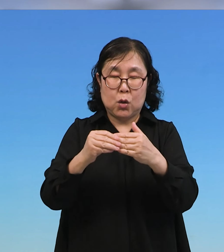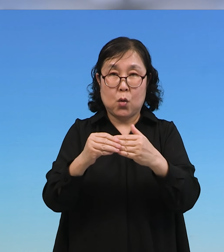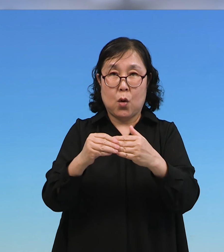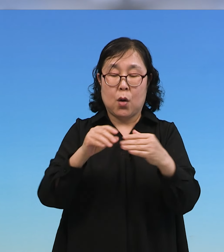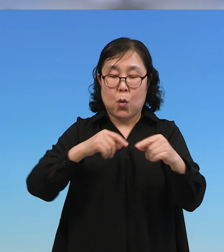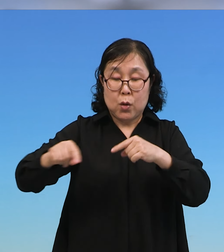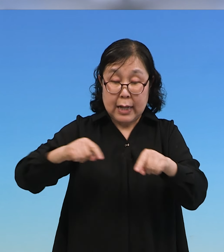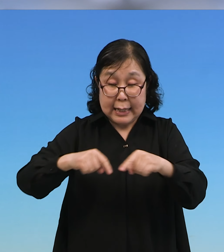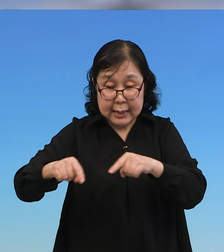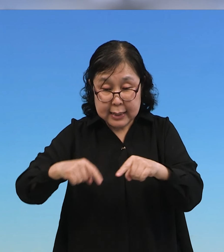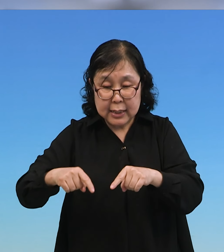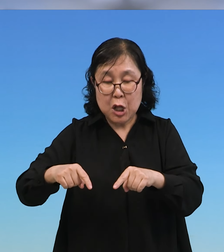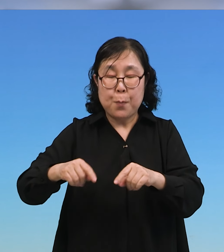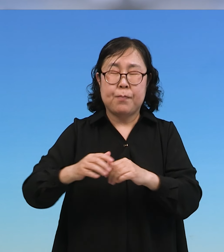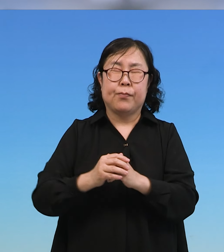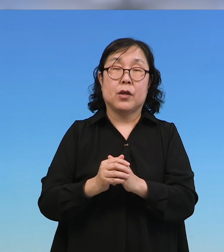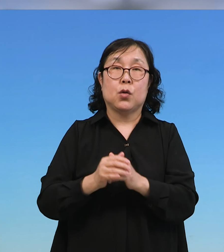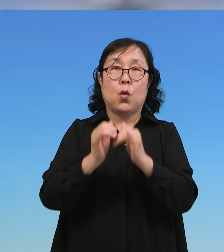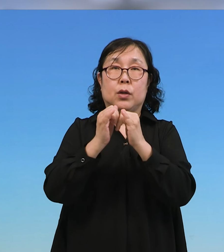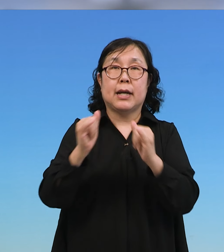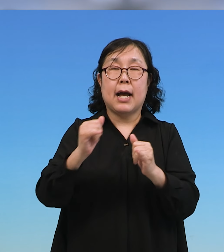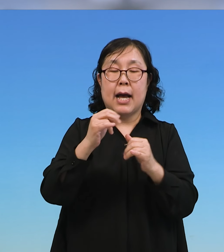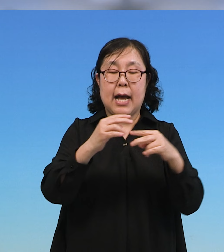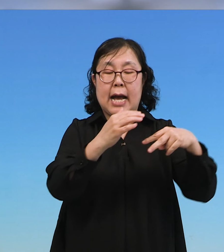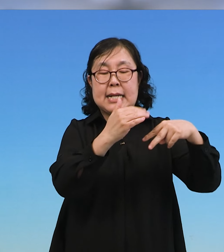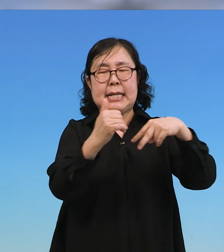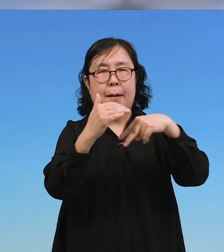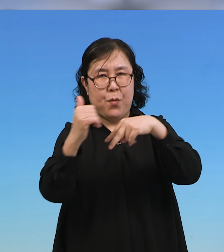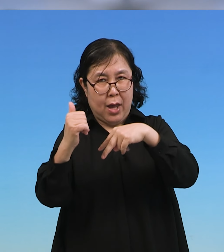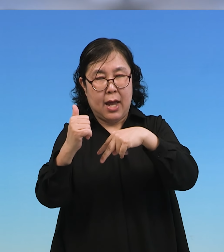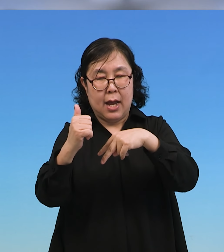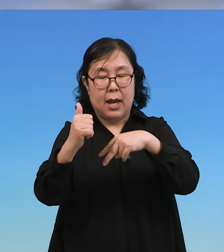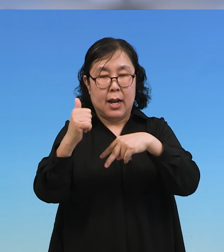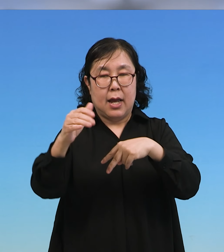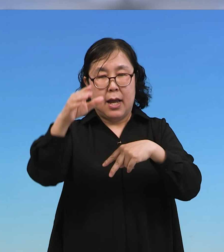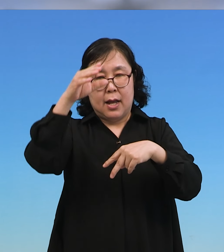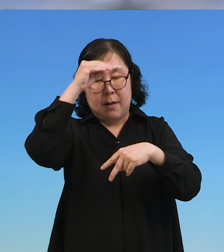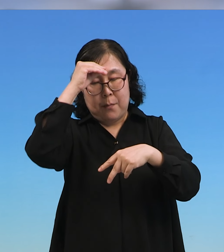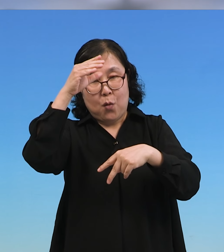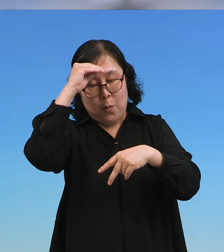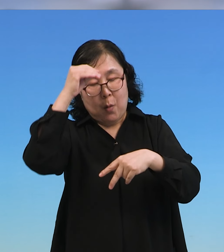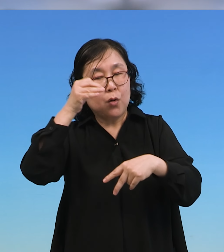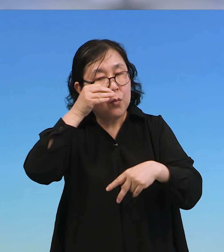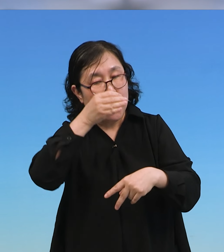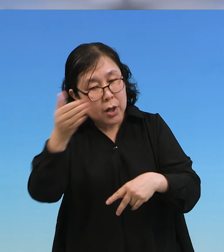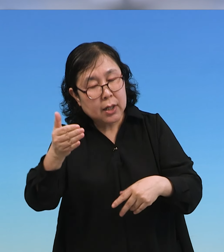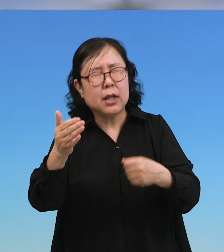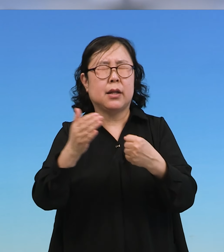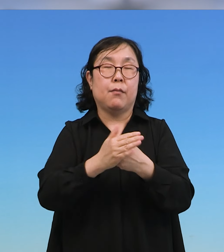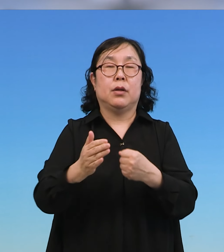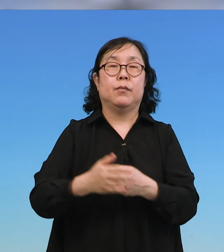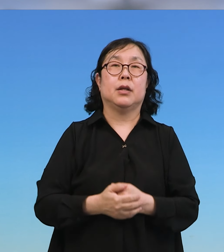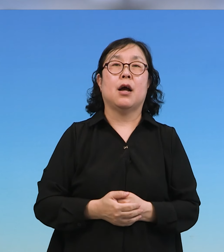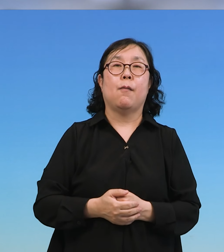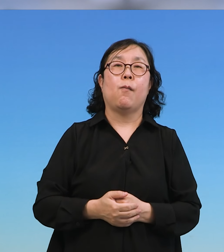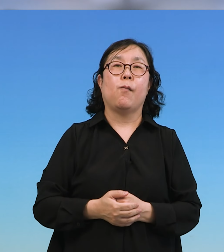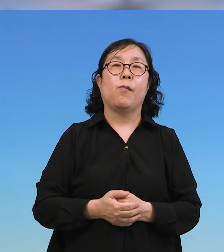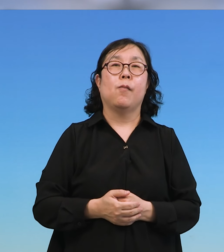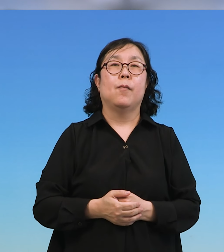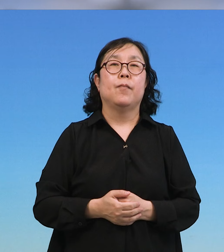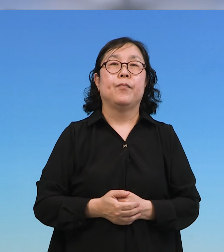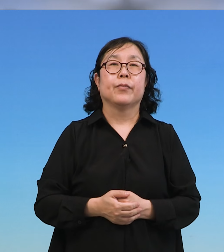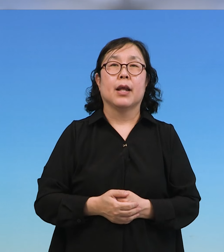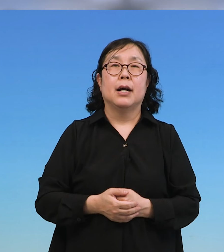사무엘의 솔선수범이에요. 입만 가지고 이론만 가지고 가르치는 것이 아니었다는 거 아닙니까? 이건요,